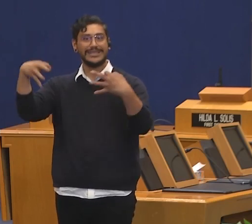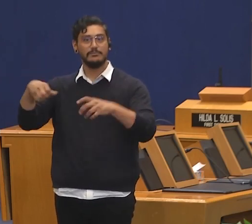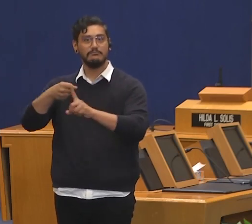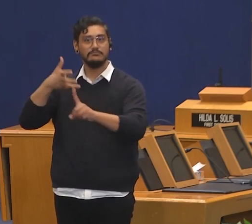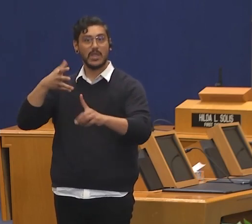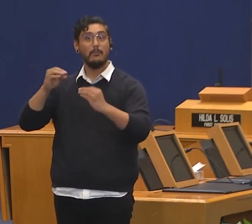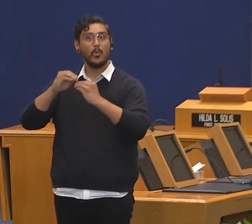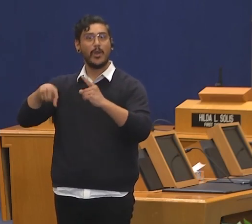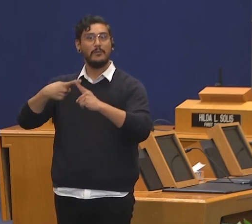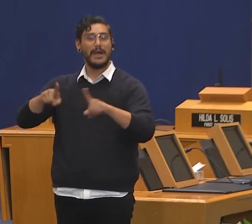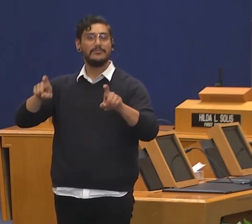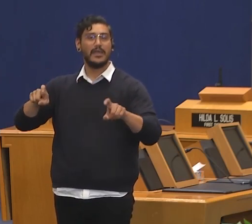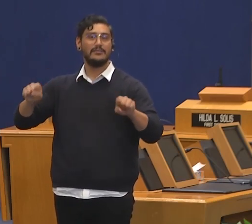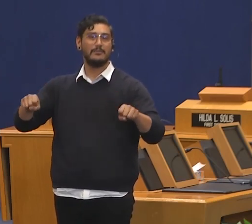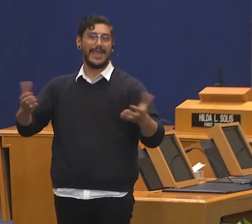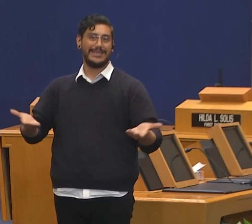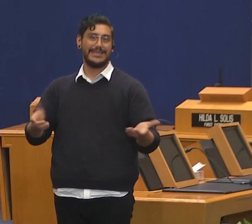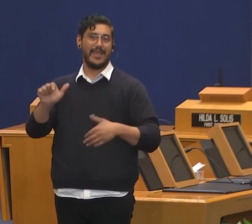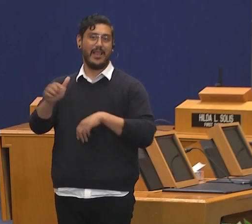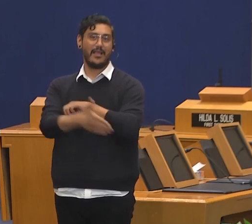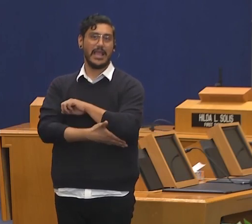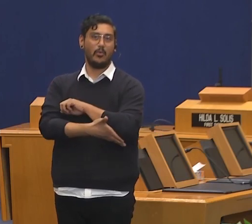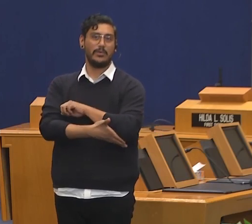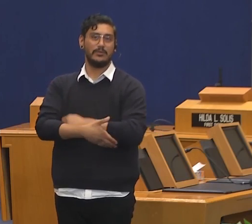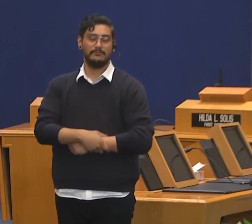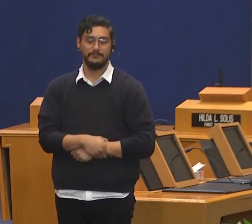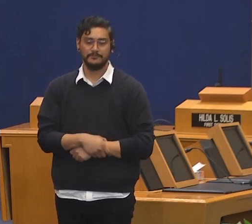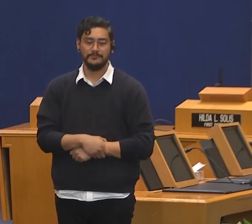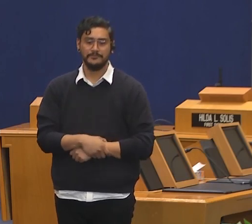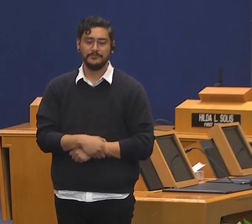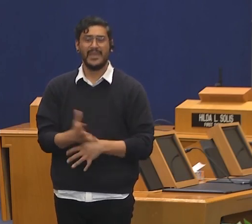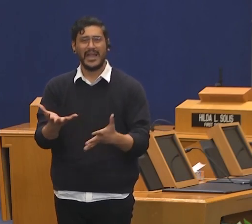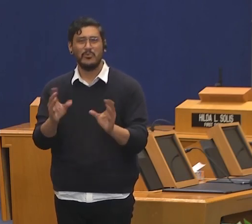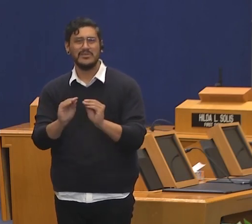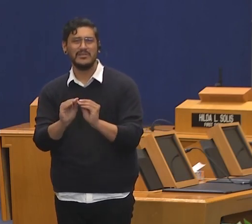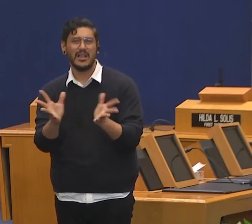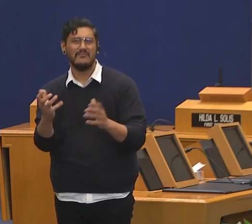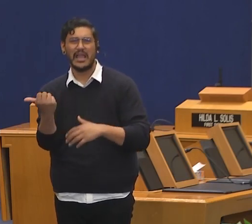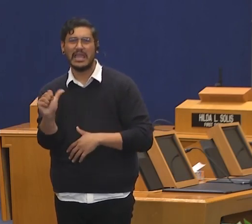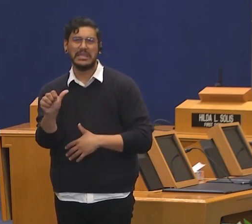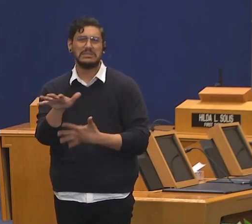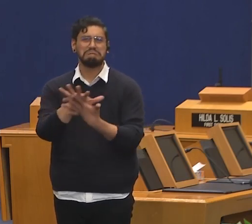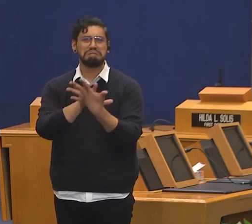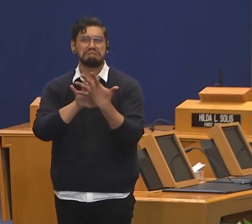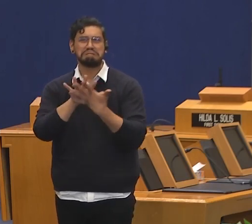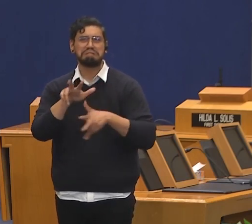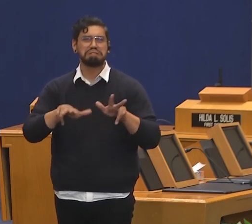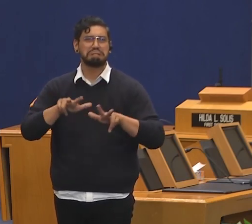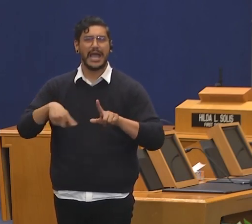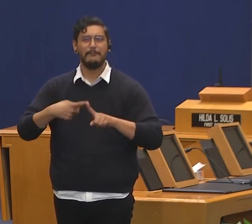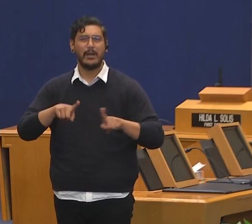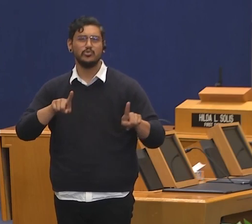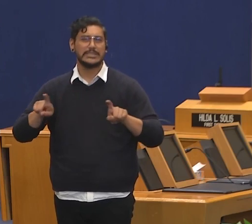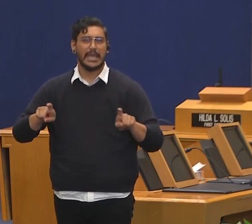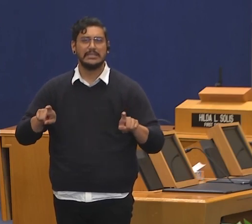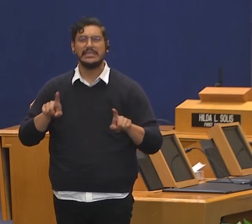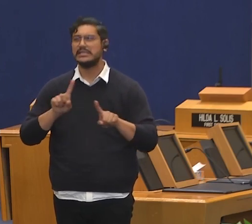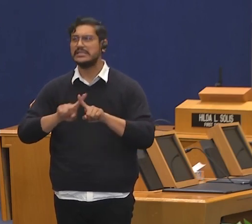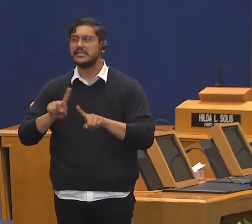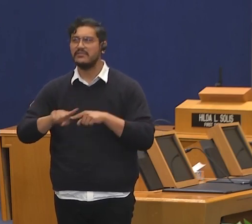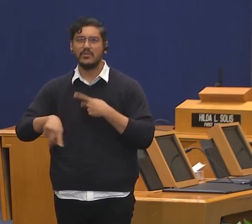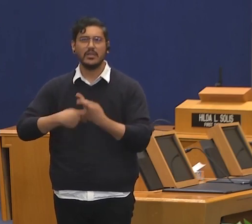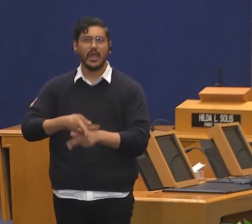Los Ángeles. Quería aclarar cualquier confusión que pueda haber en torno a las pruebas y los diferentes tipos de pruebas que